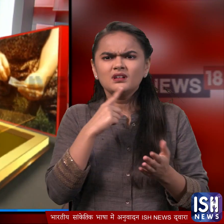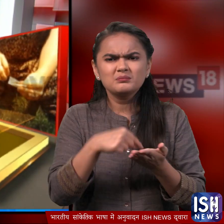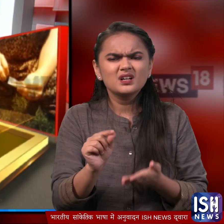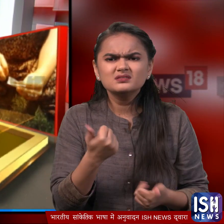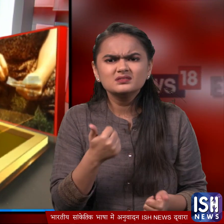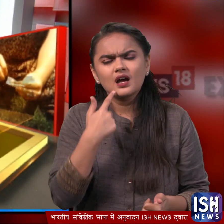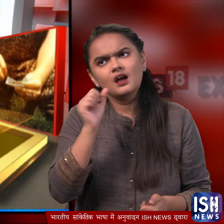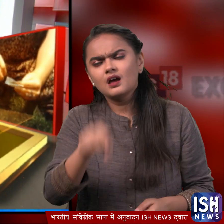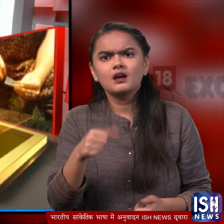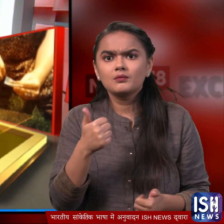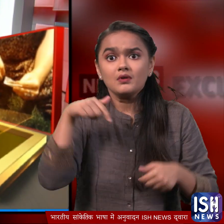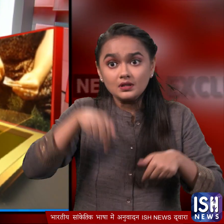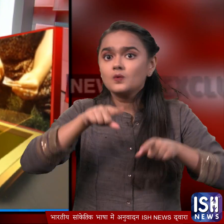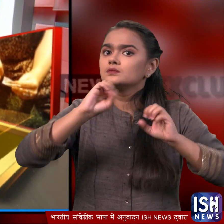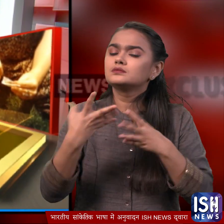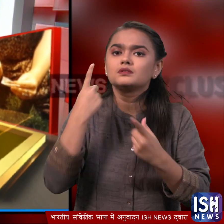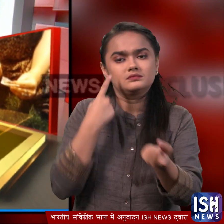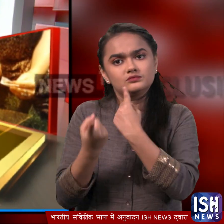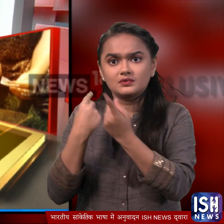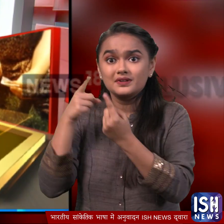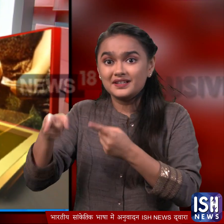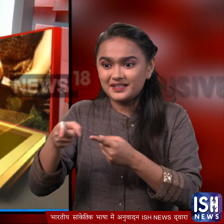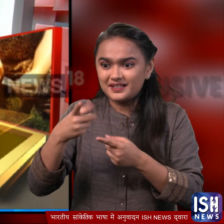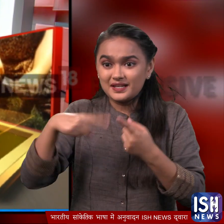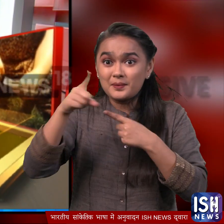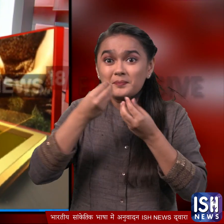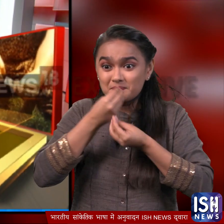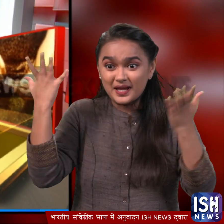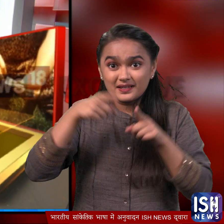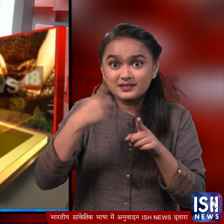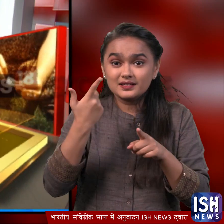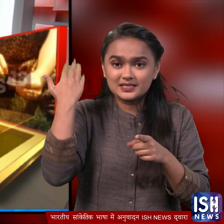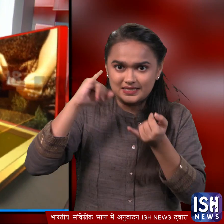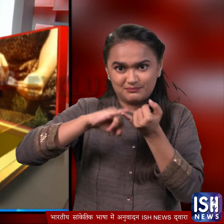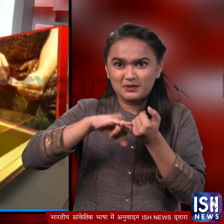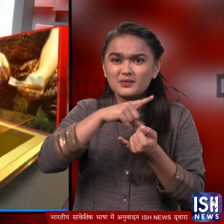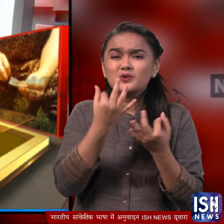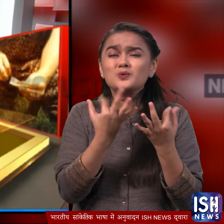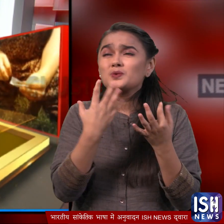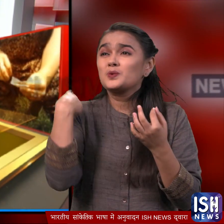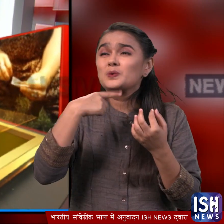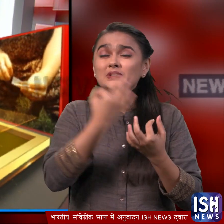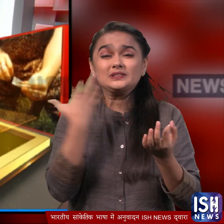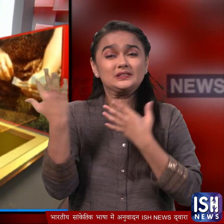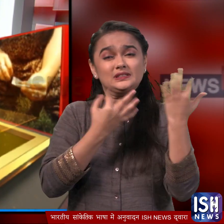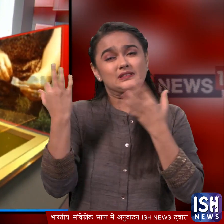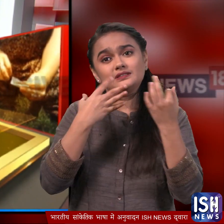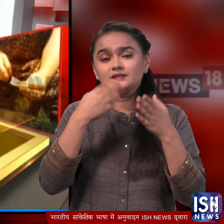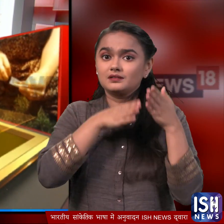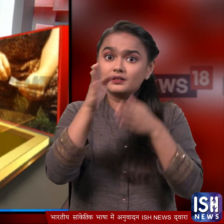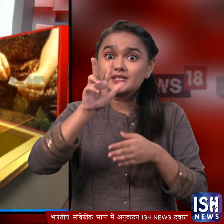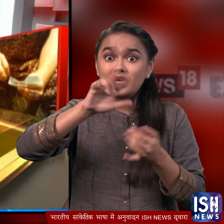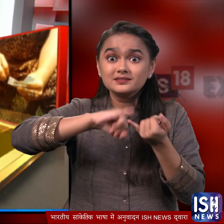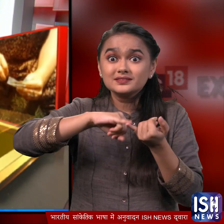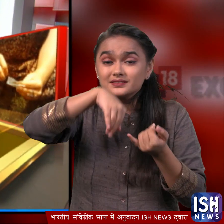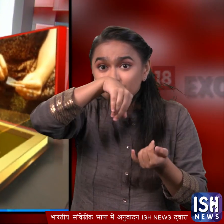इसलिए पार्टी करवाने वाली कंपनियां अब जांच के दायरे में। इस पार्टी का न्योता सितंबर में ही हाई प्रोफाइल लोगों को दिया जाने लगा था, इसीलिए